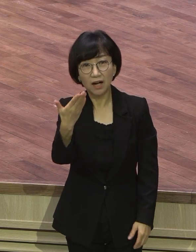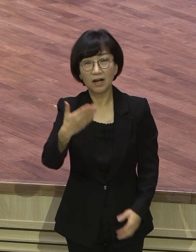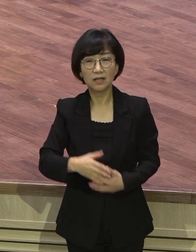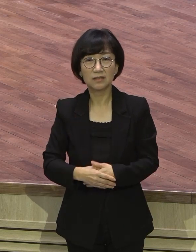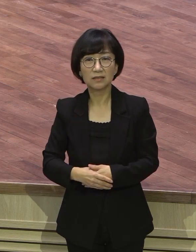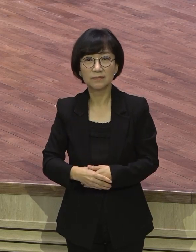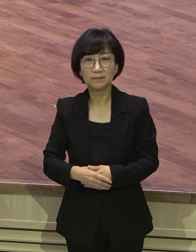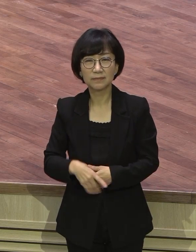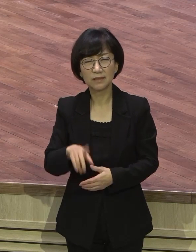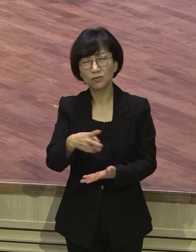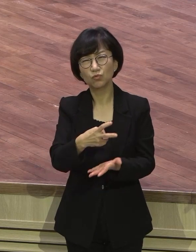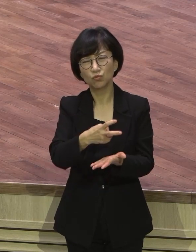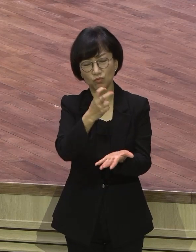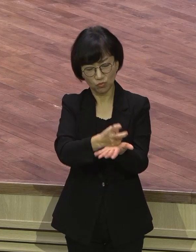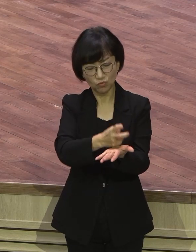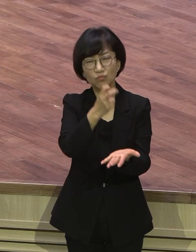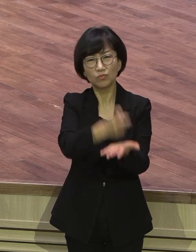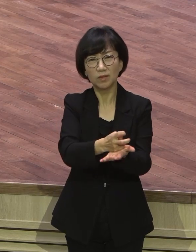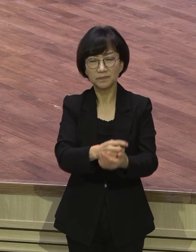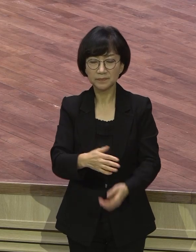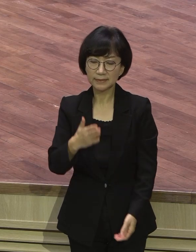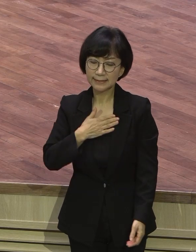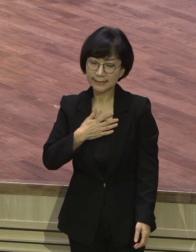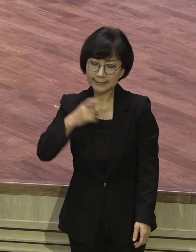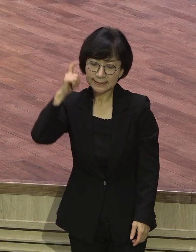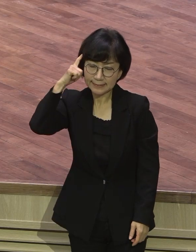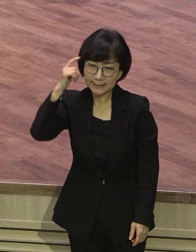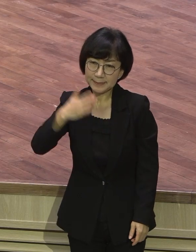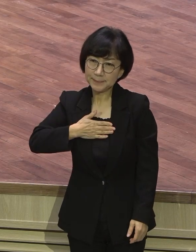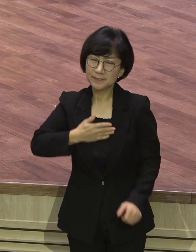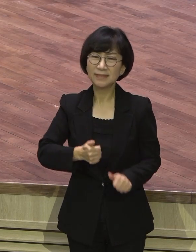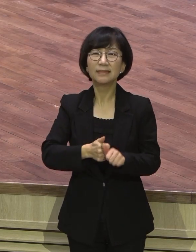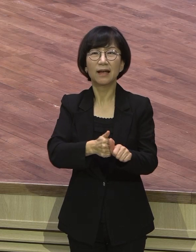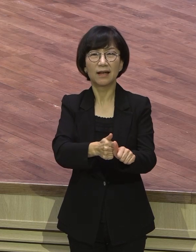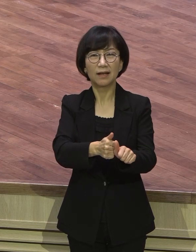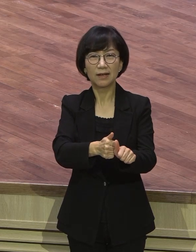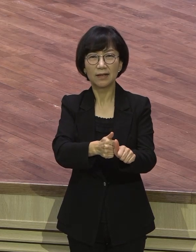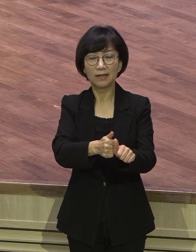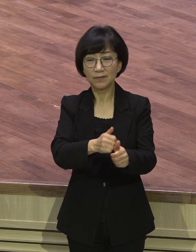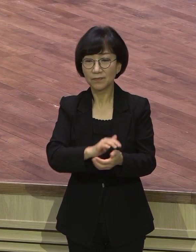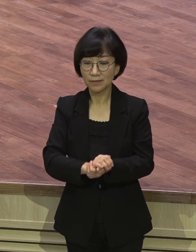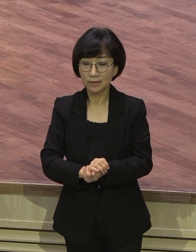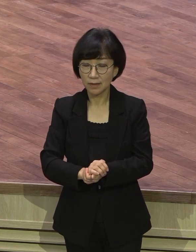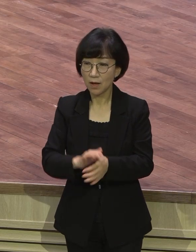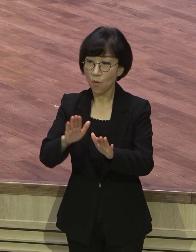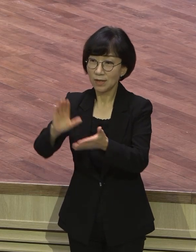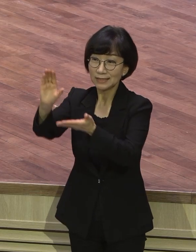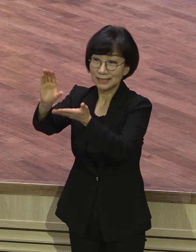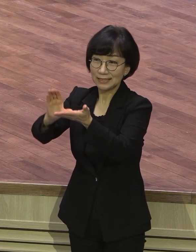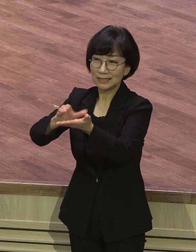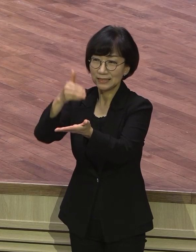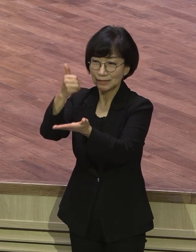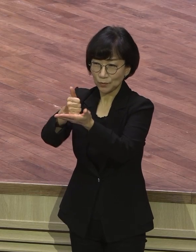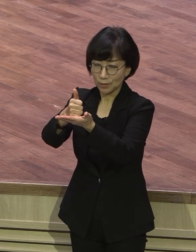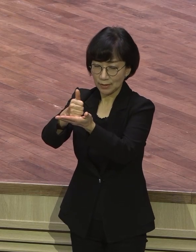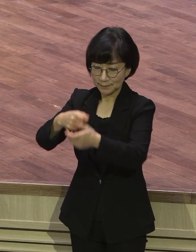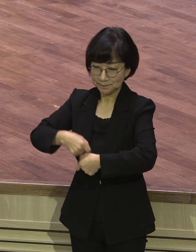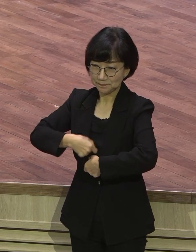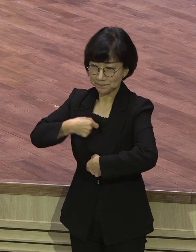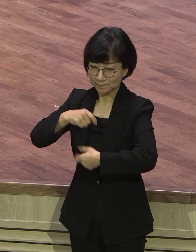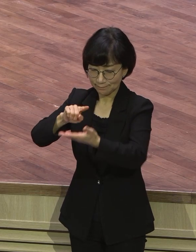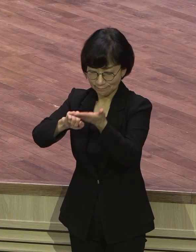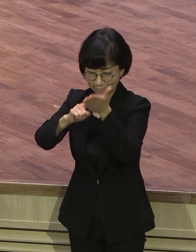그거 다 율법이에요. 자기 의의 자기 의의 이 그리스도가 의의로 드러나야 되는데 복음의